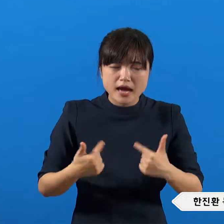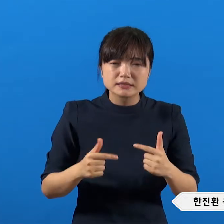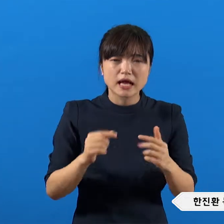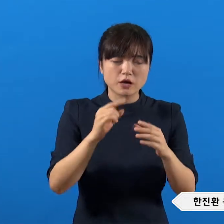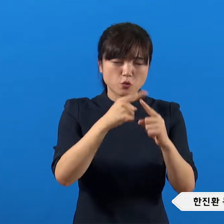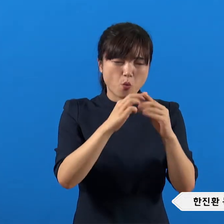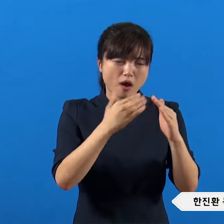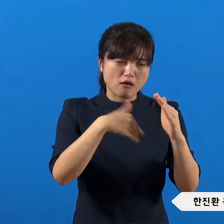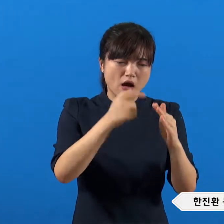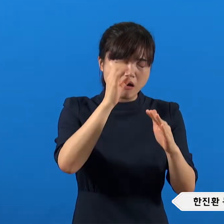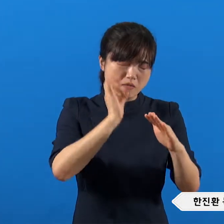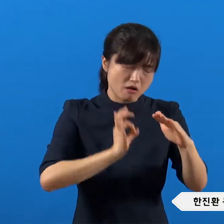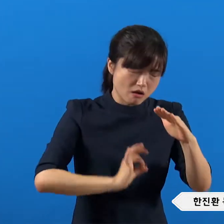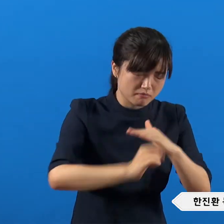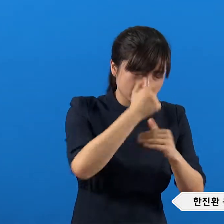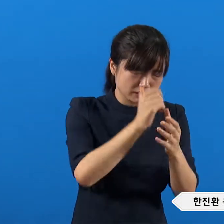지새우셨습니다.